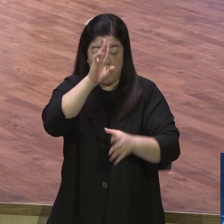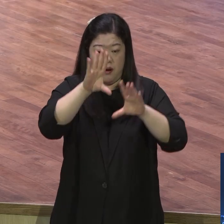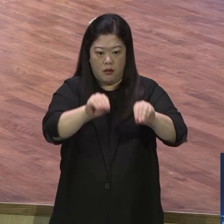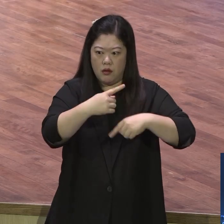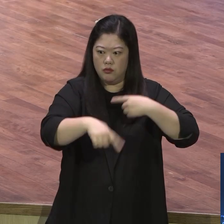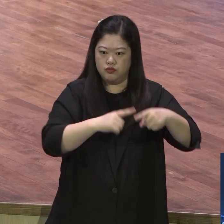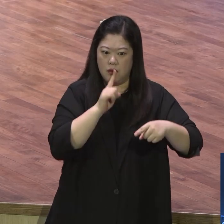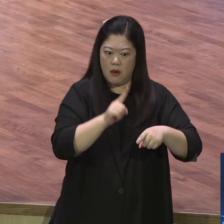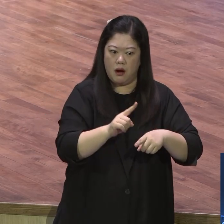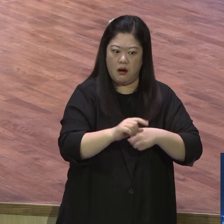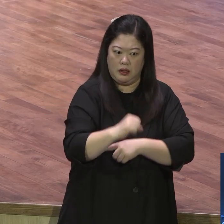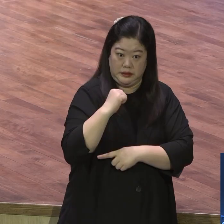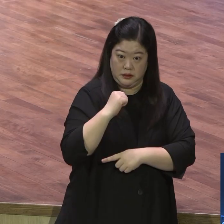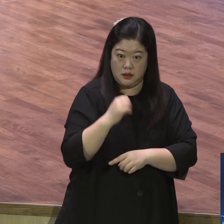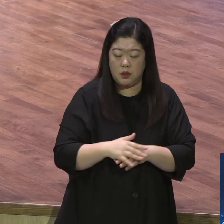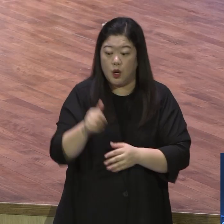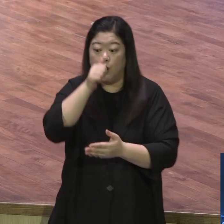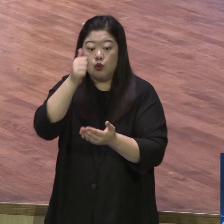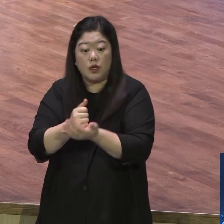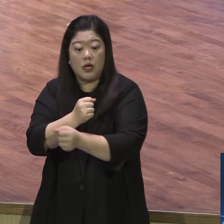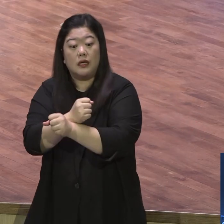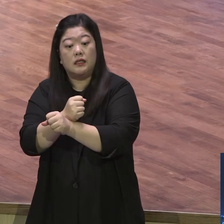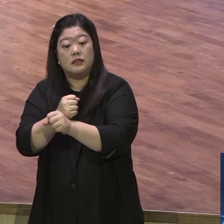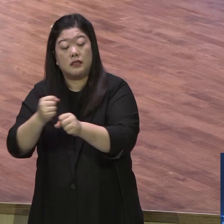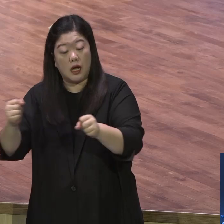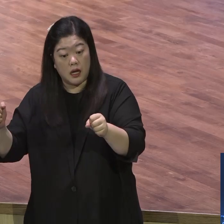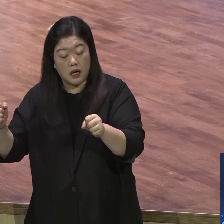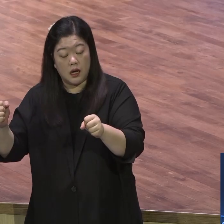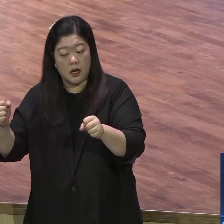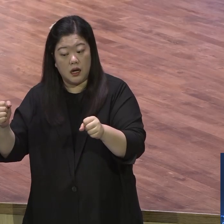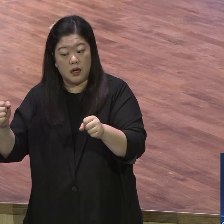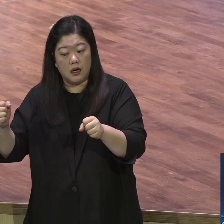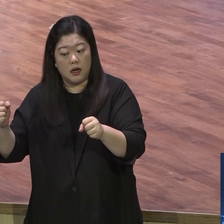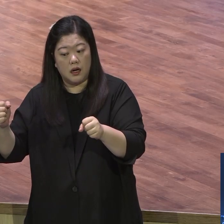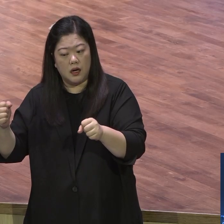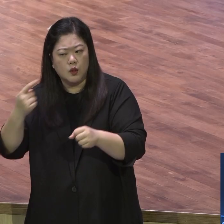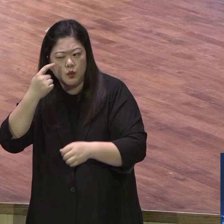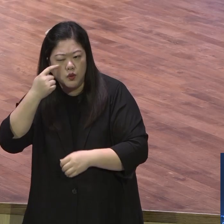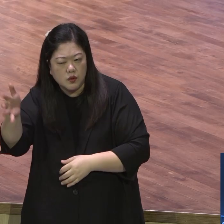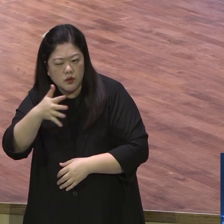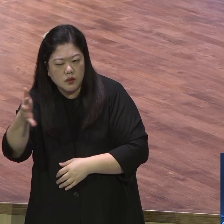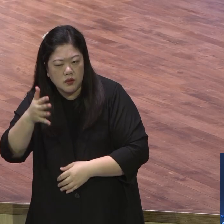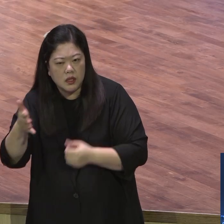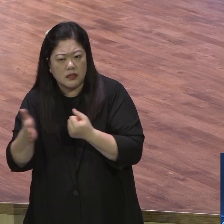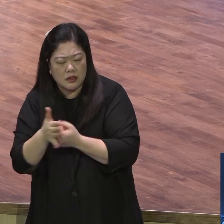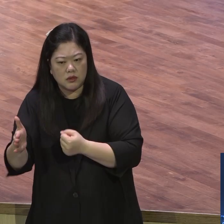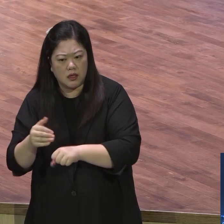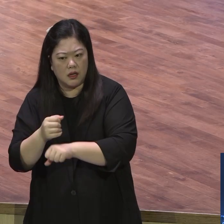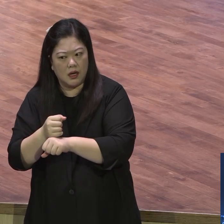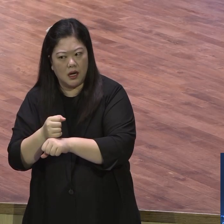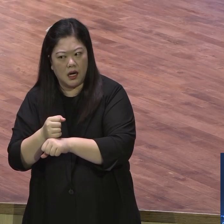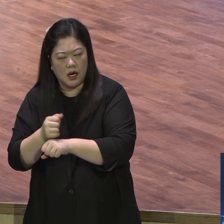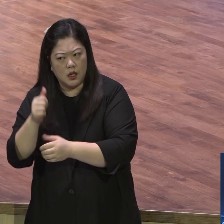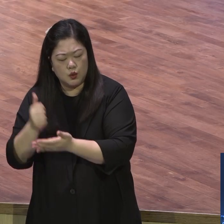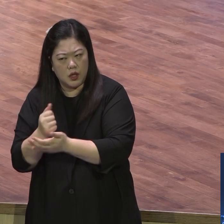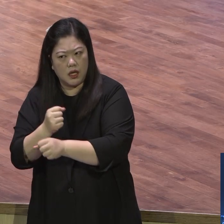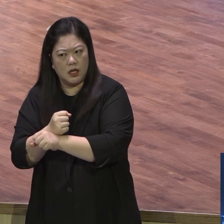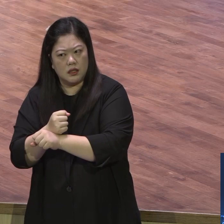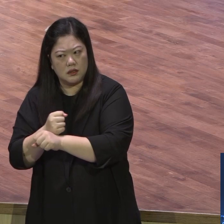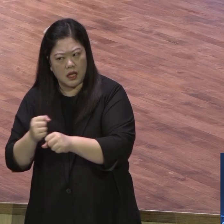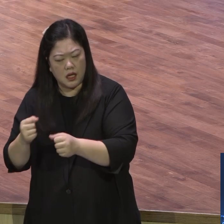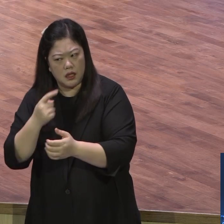때문에 죄 사는 말이라도 쉬운 거 아닌가 그 정도의 나도 할 수 있다 쉽게 생각해서 이런 서기관들의 생각을